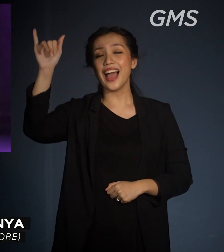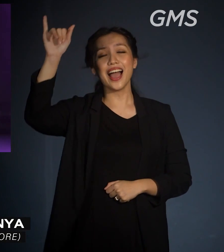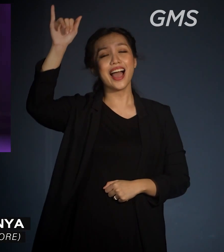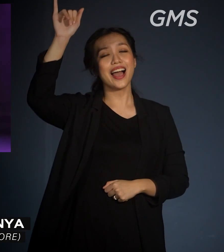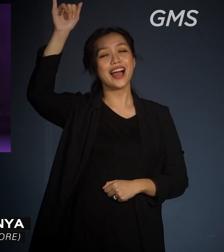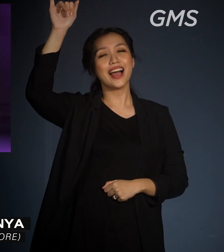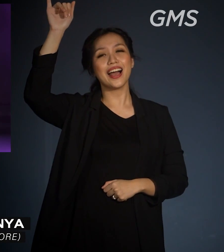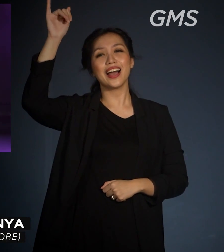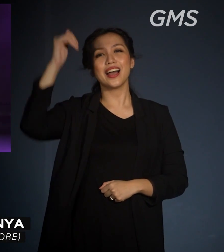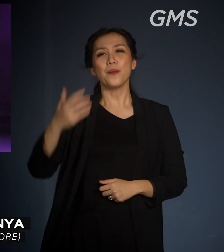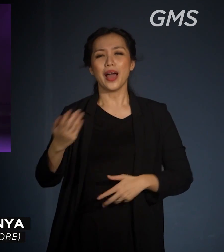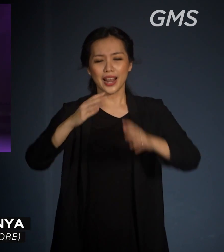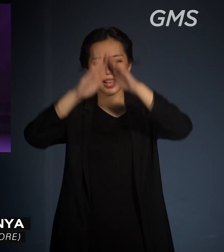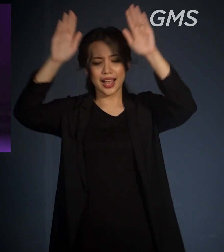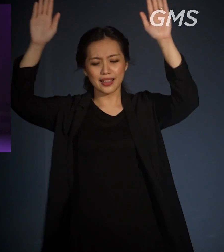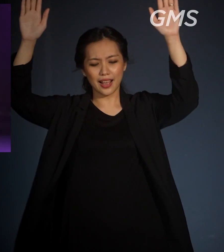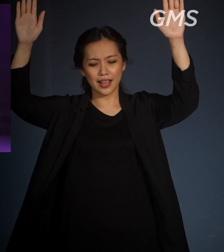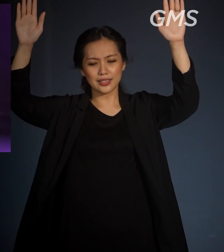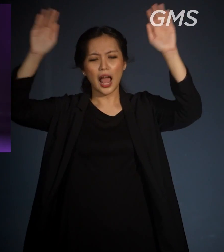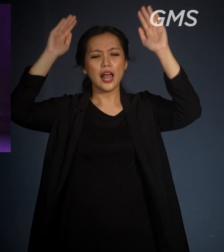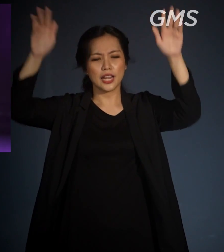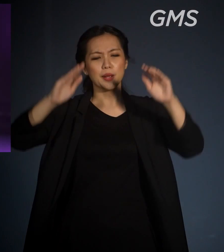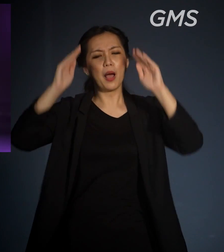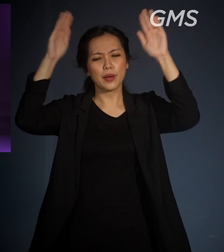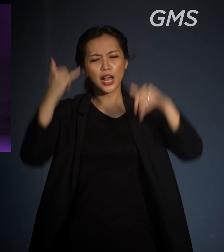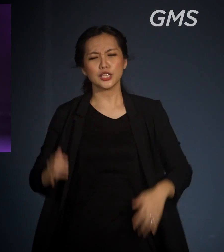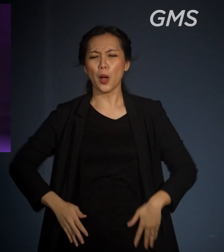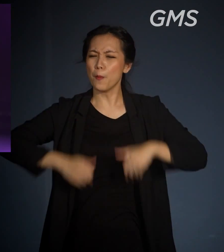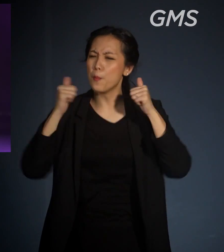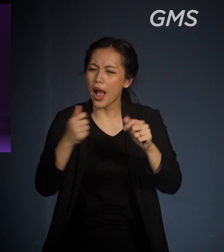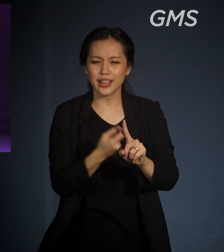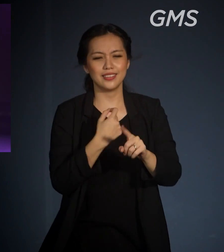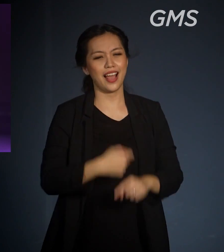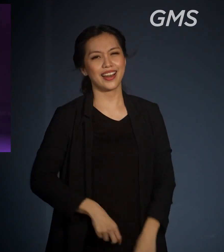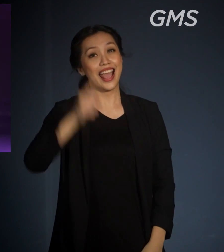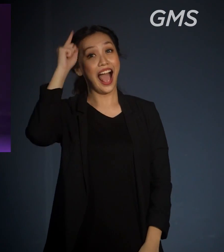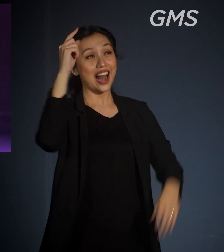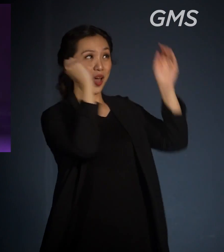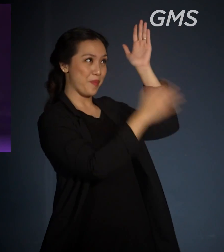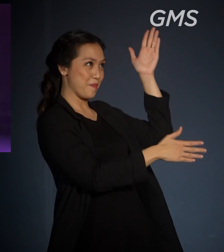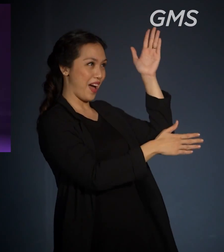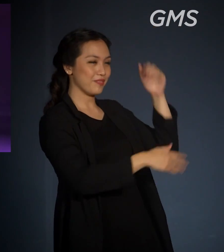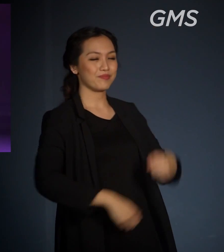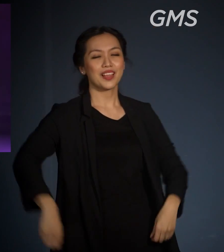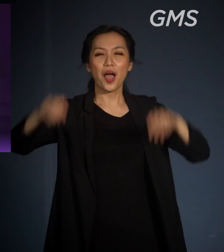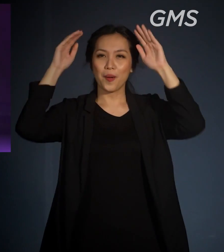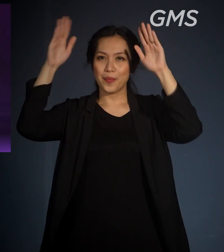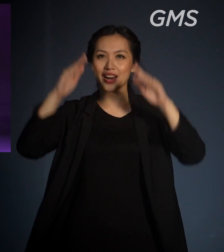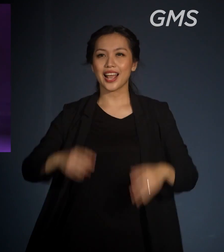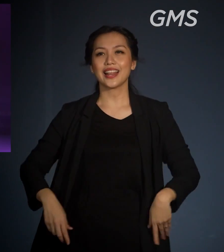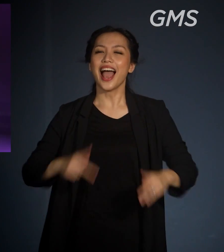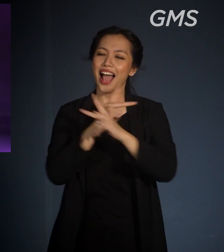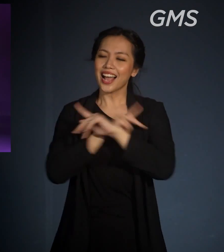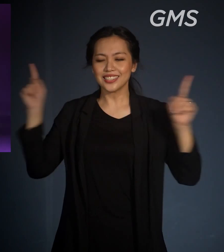selamanya. Mari angkat tanganmu tinggi-tinggi, terimalah berkat yang terbaik daripada Allah Bapa. Anugerah dan kasih setia